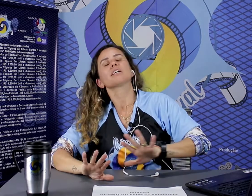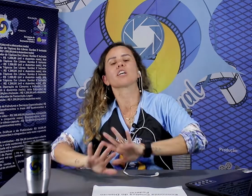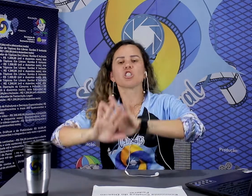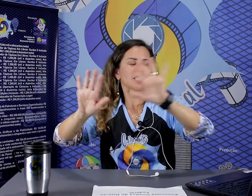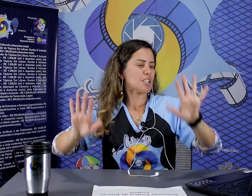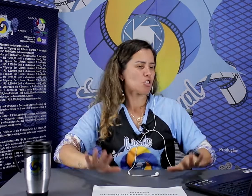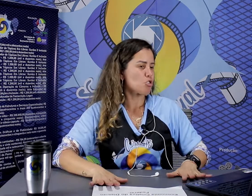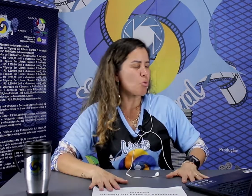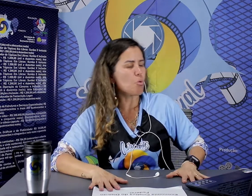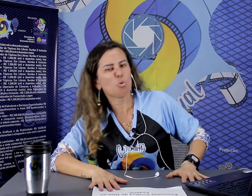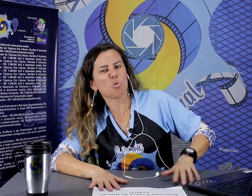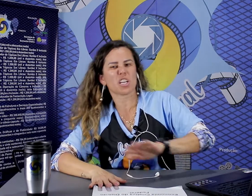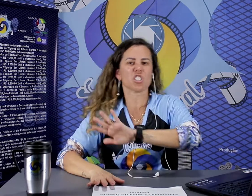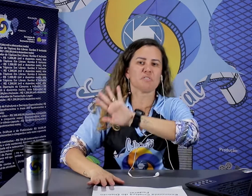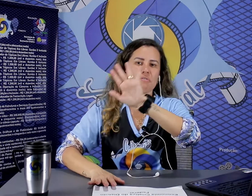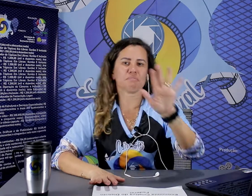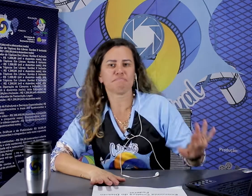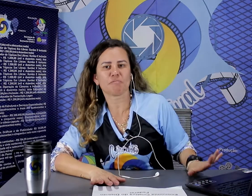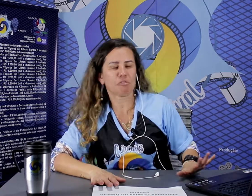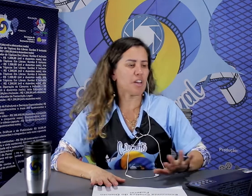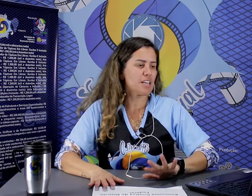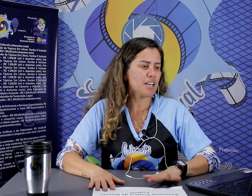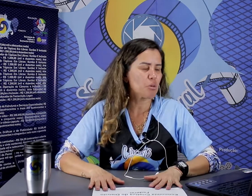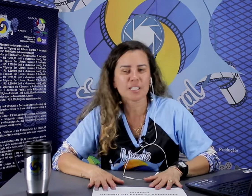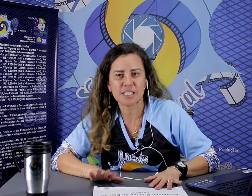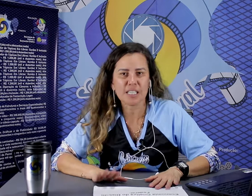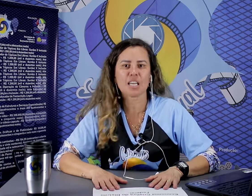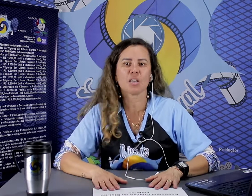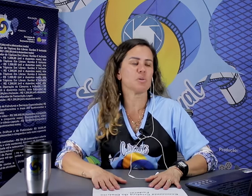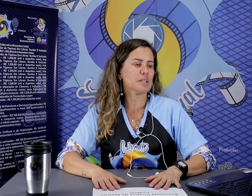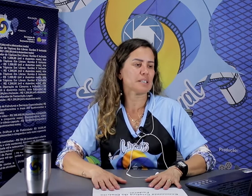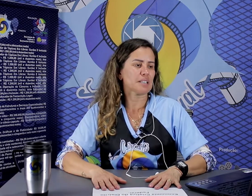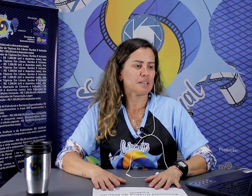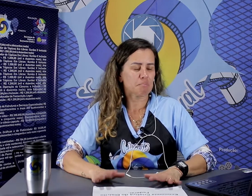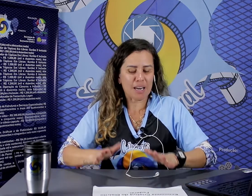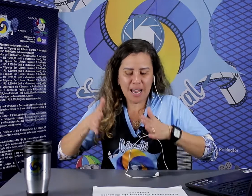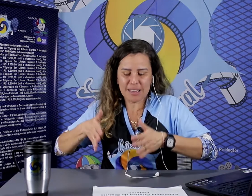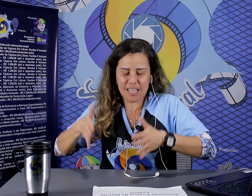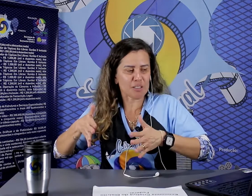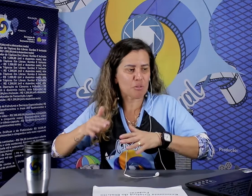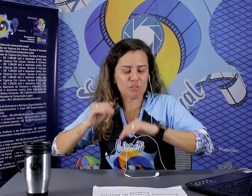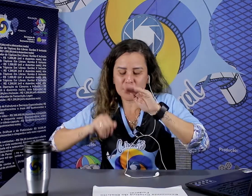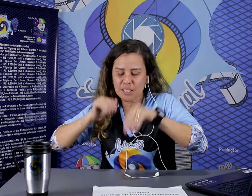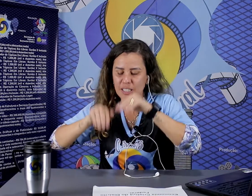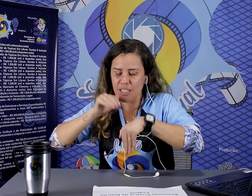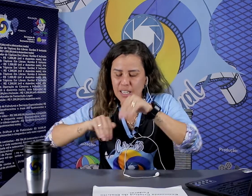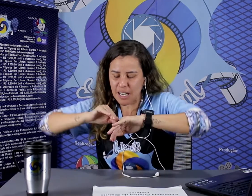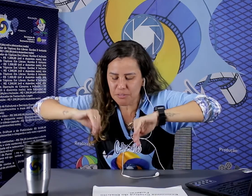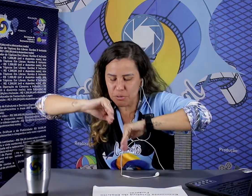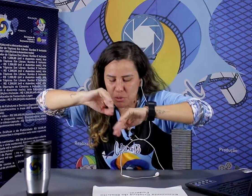gente acessou, que a gente fez e aconteceu. Mas lá dentro, quando você cavuca e